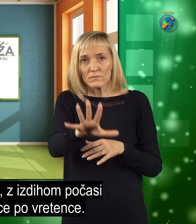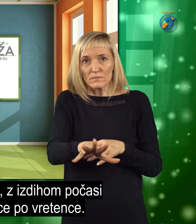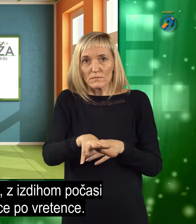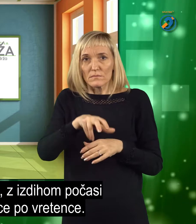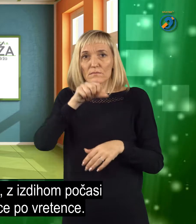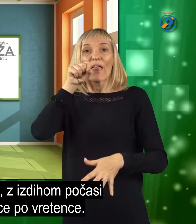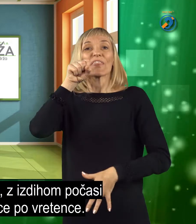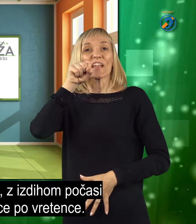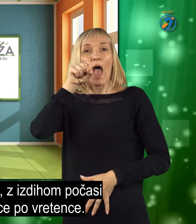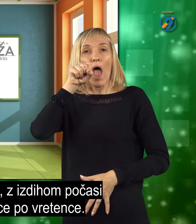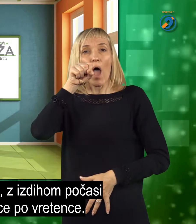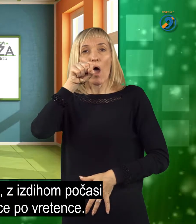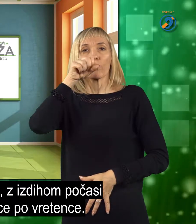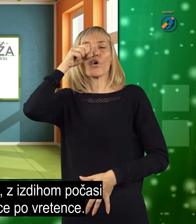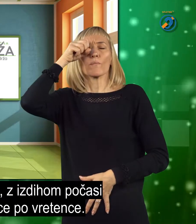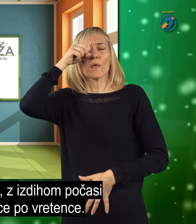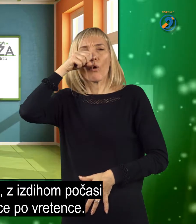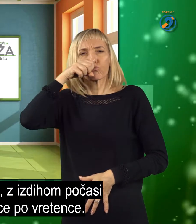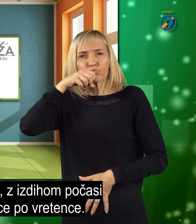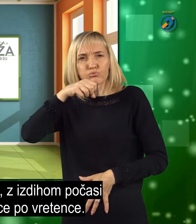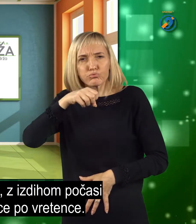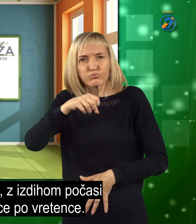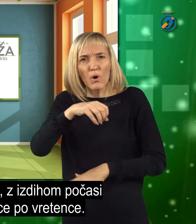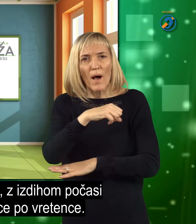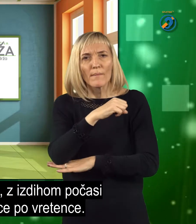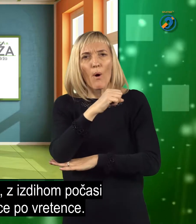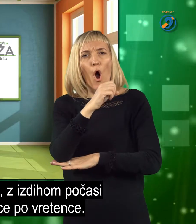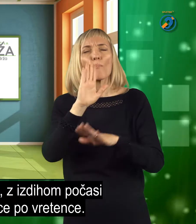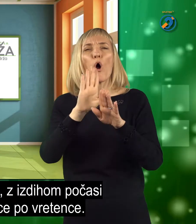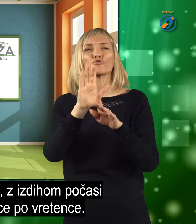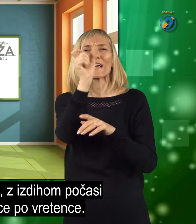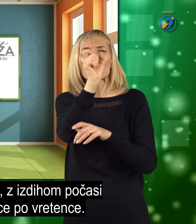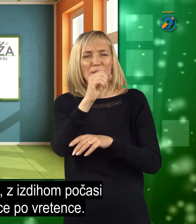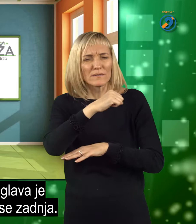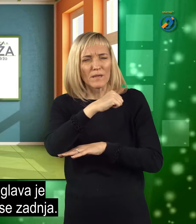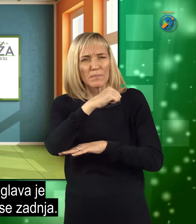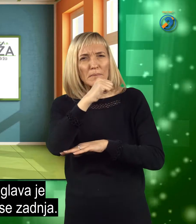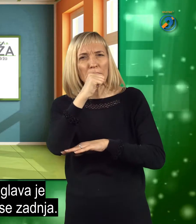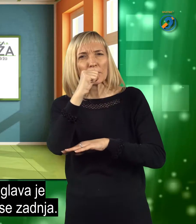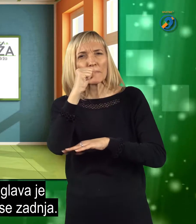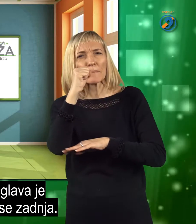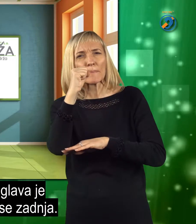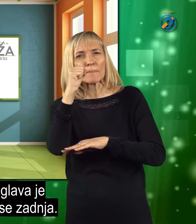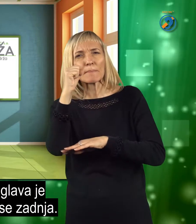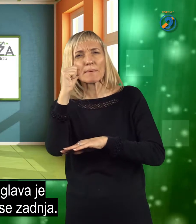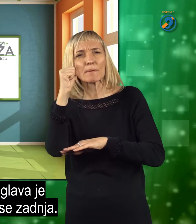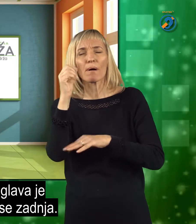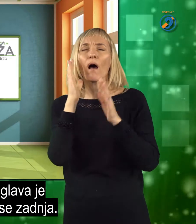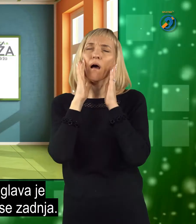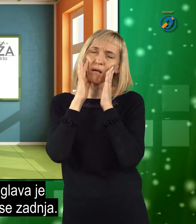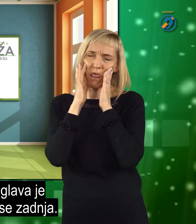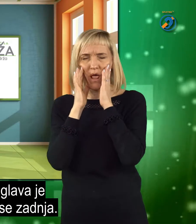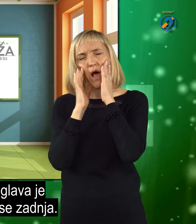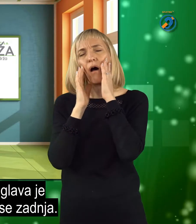Globoko dih v trebuh, z izdihom počasi dvigujemo vretence po vretence, rame dol, glava je